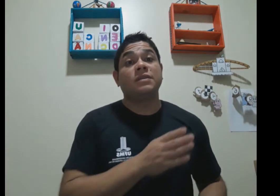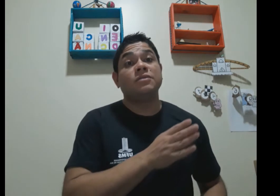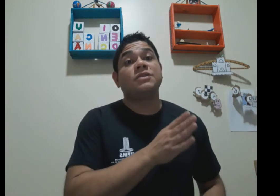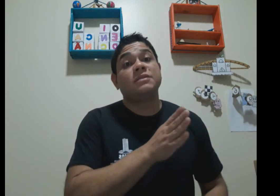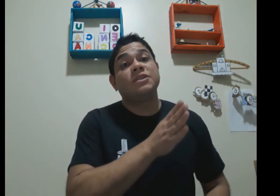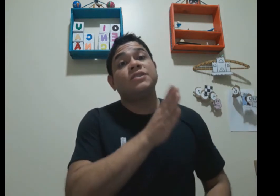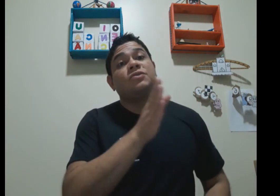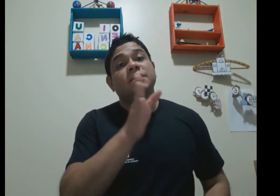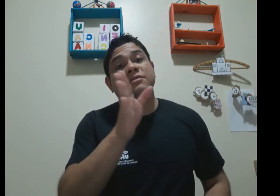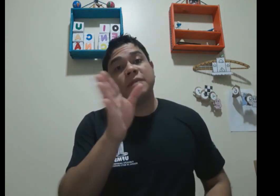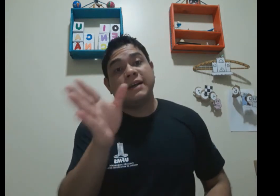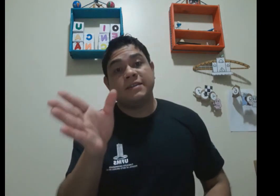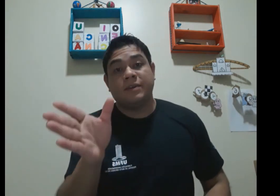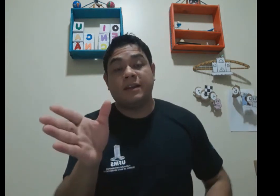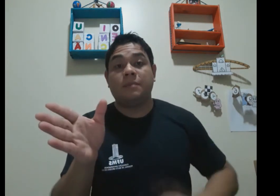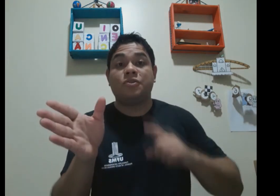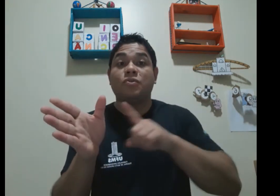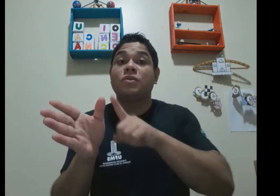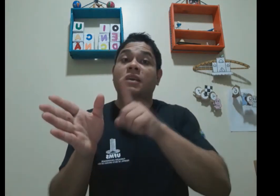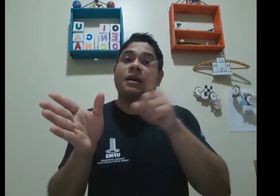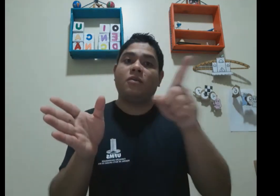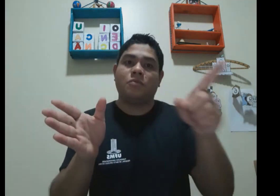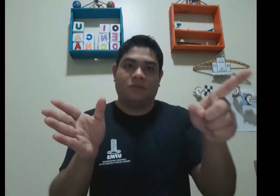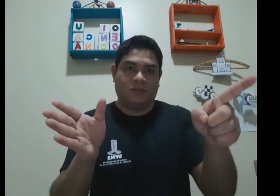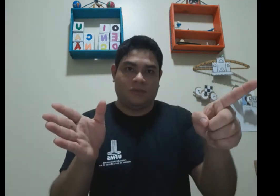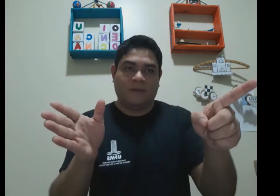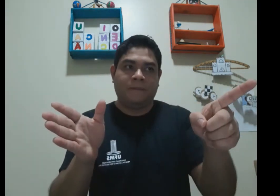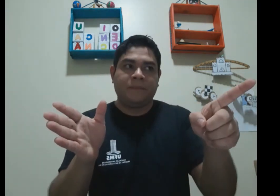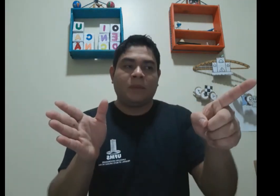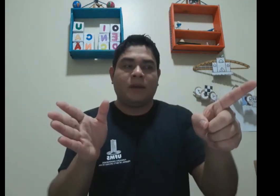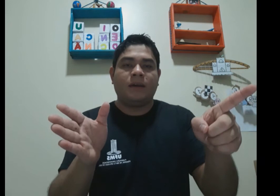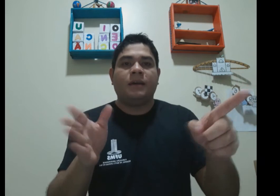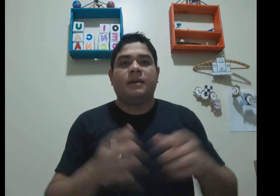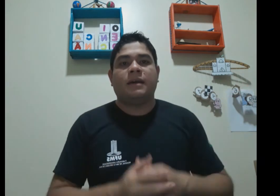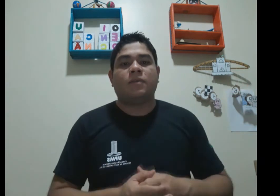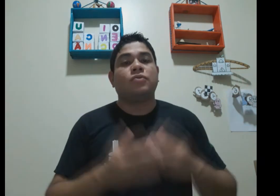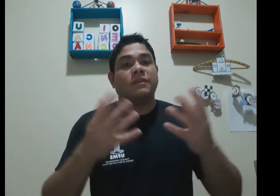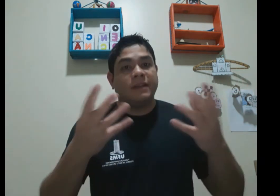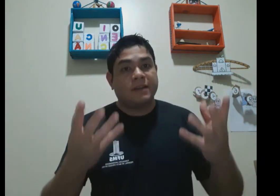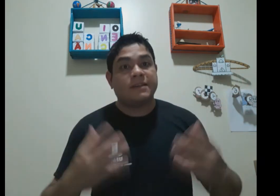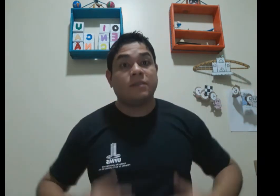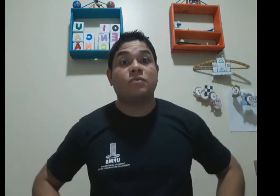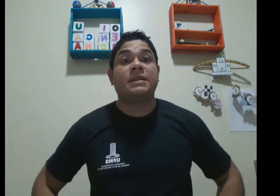alunos direcionando mais ao intérprete do que ao professor, né? A autora vem trazendo uma